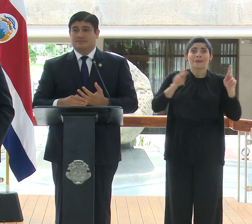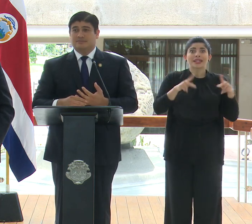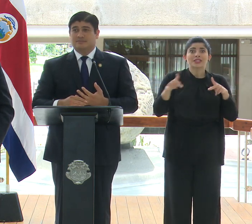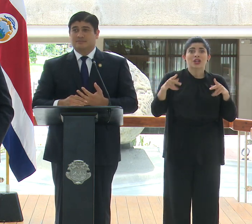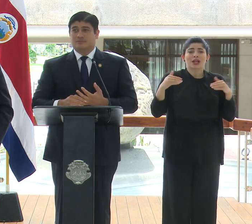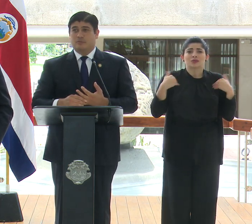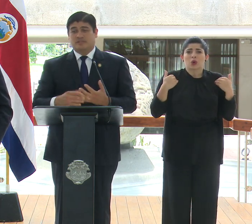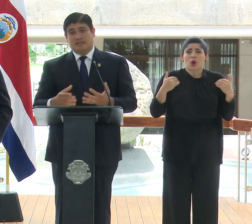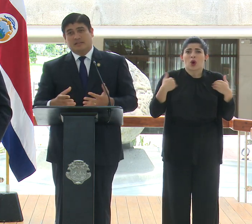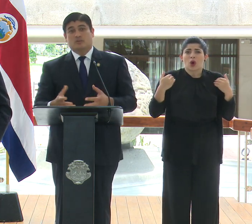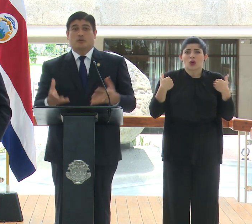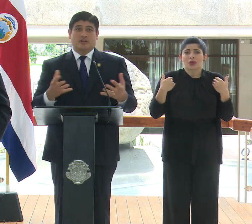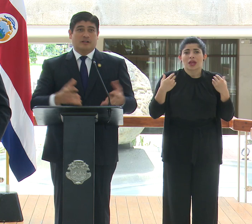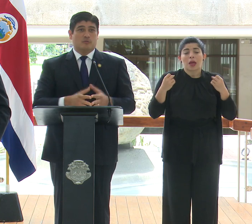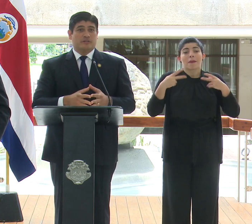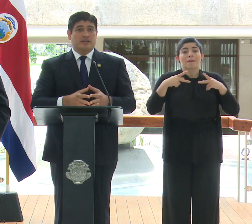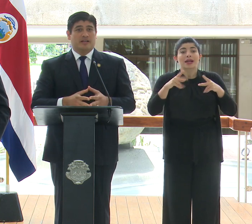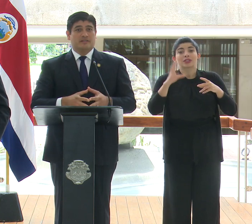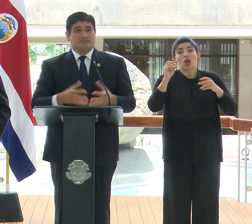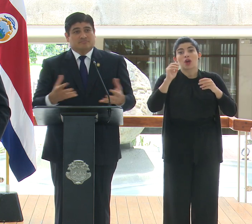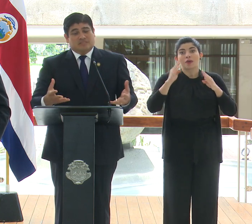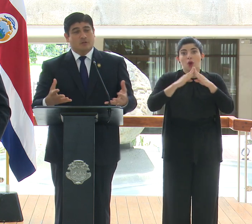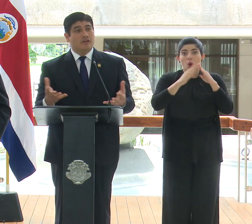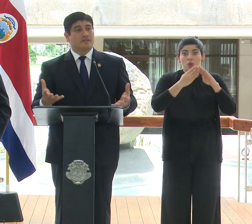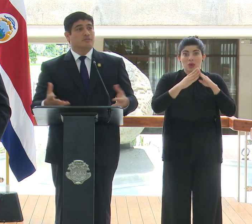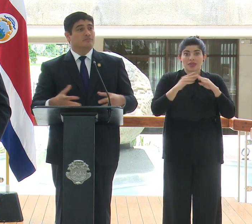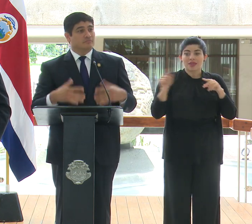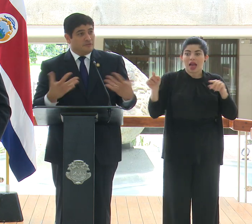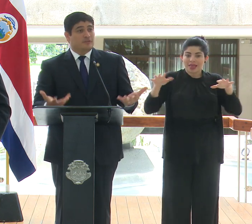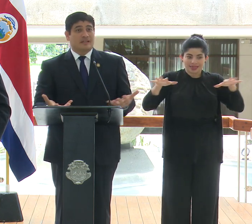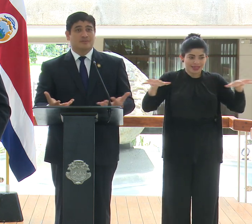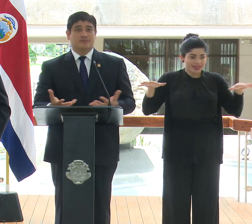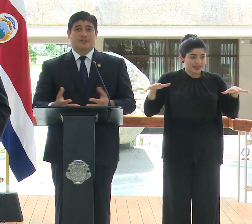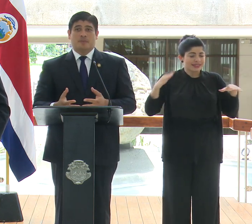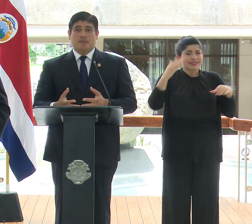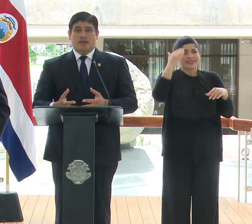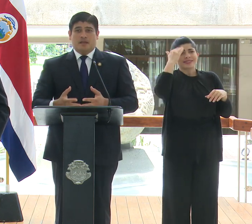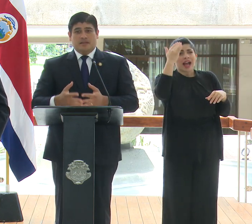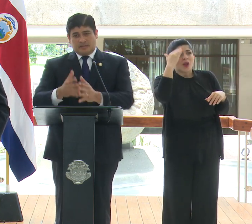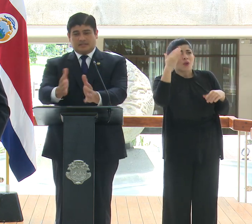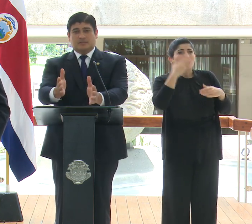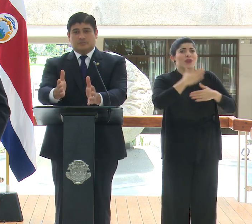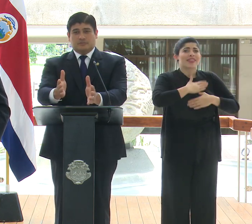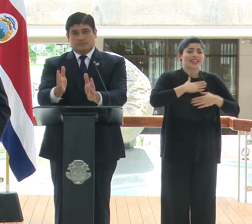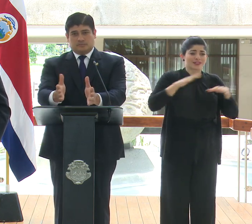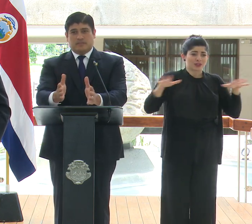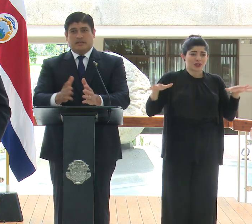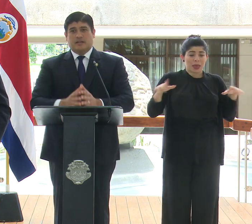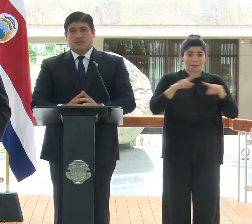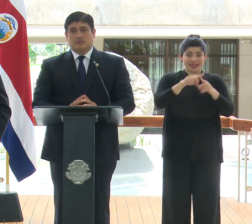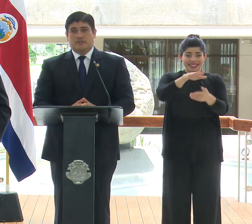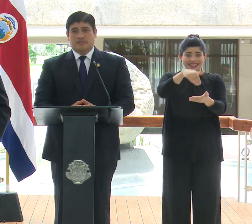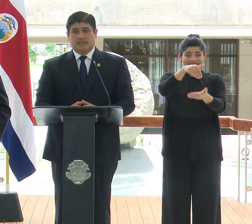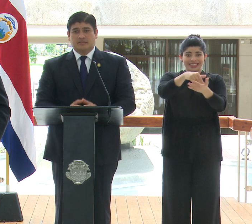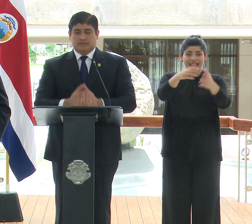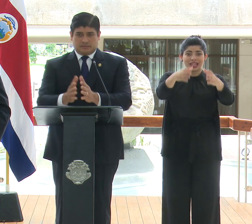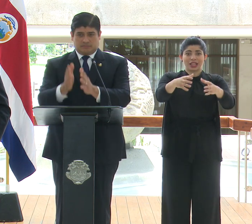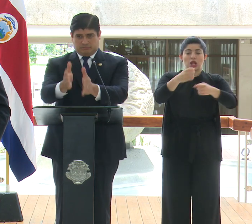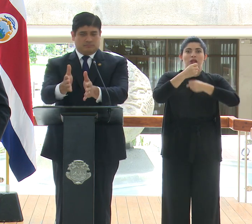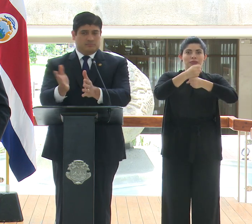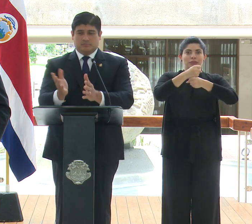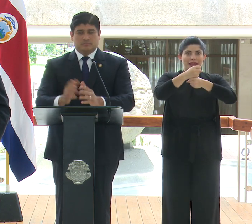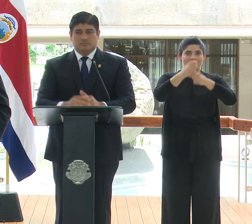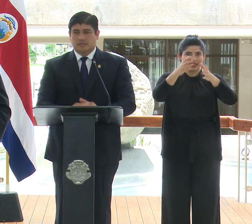contenta, o paseando, o de la comunidad, saludando, disfrutando, y en el centro veía a los